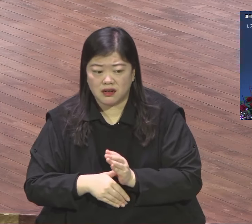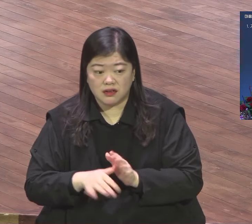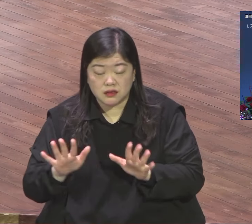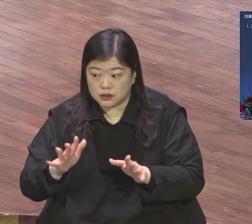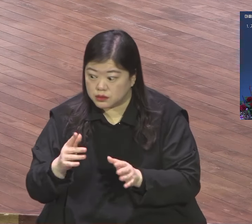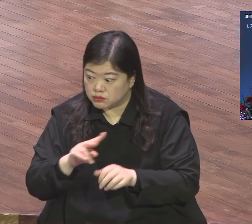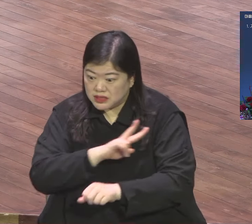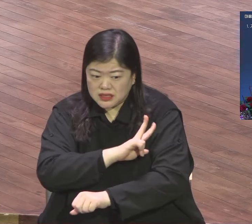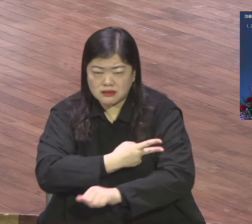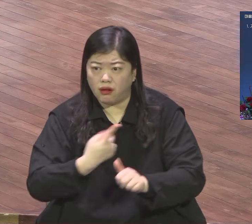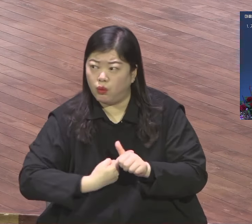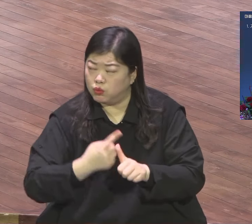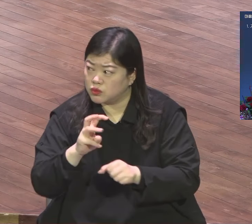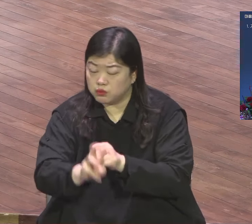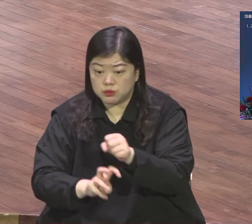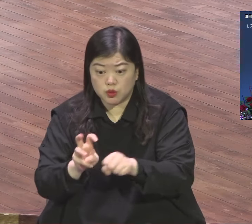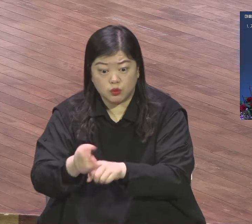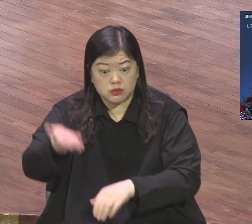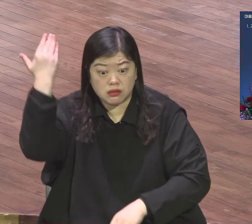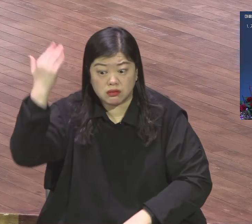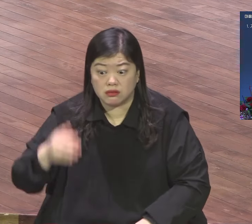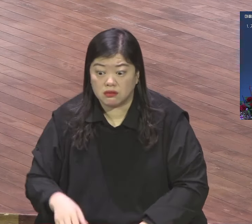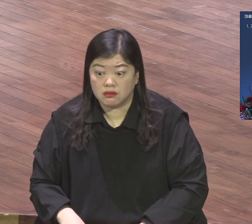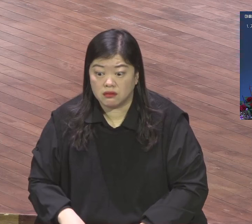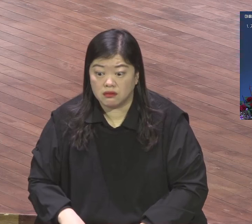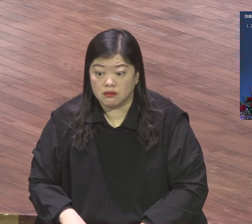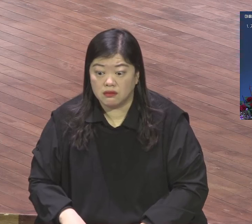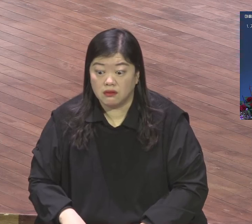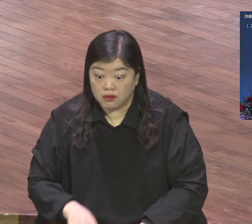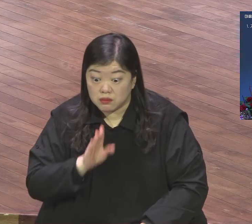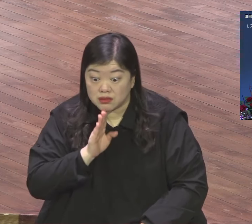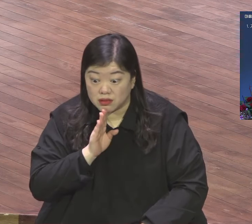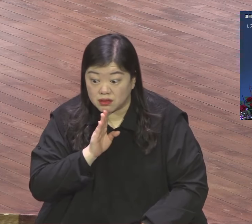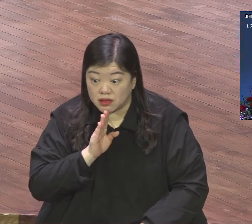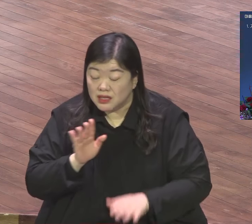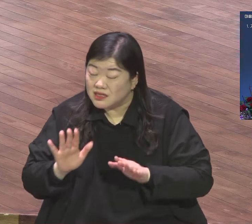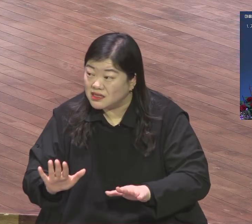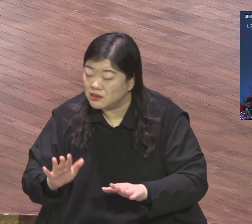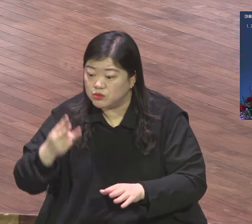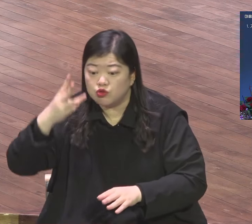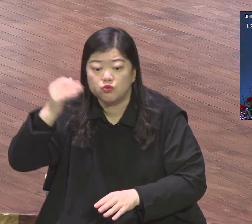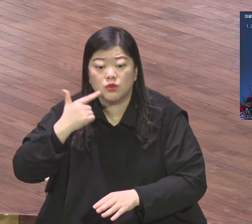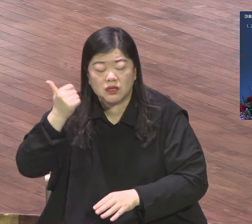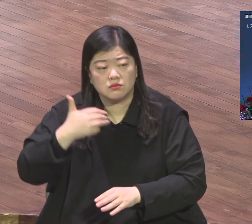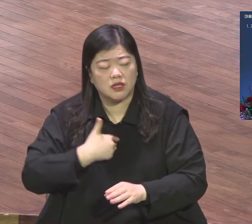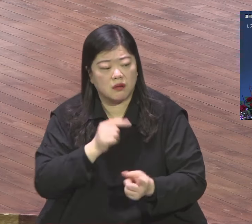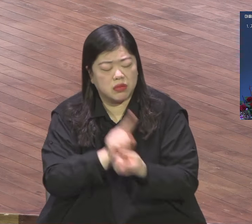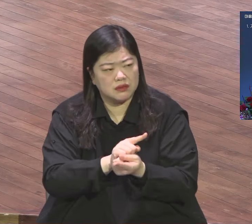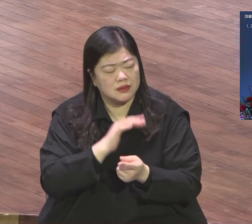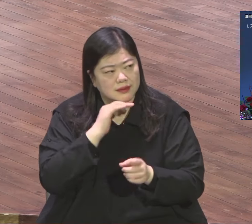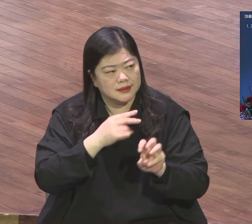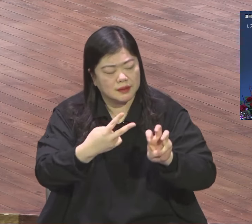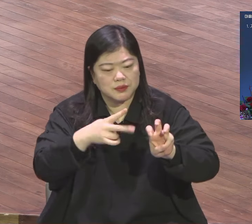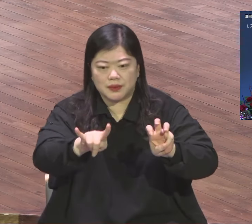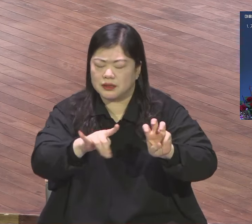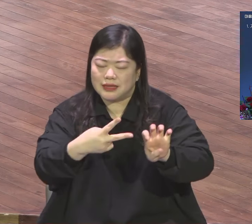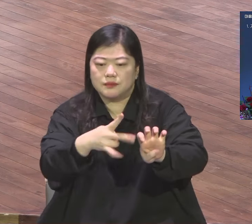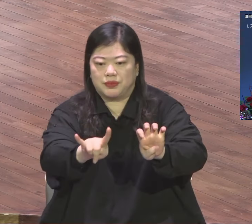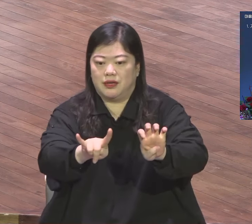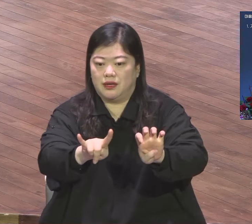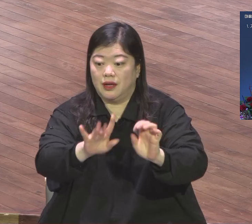방해하고 계속 비방하고 그 젊은 사람 30대 40대 다 갔다니까요. 한참